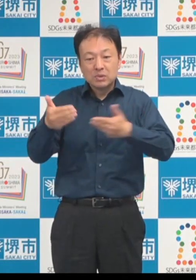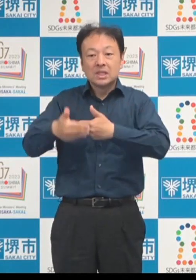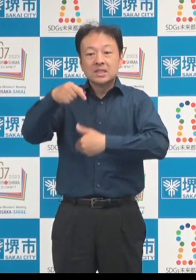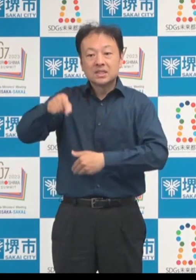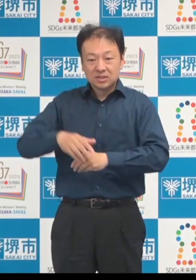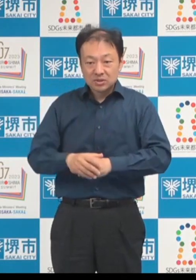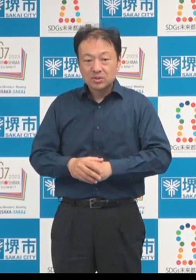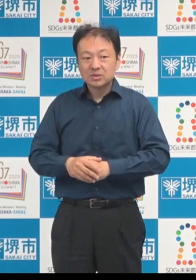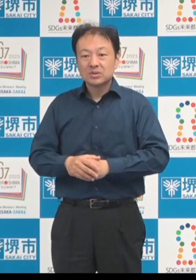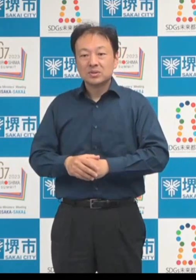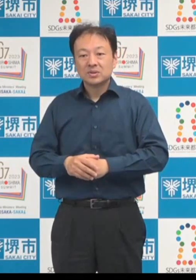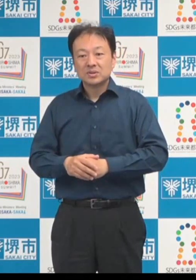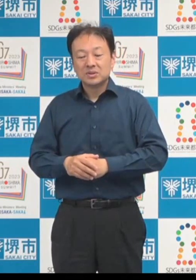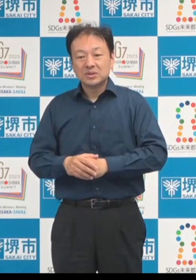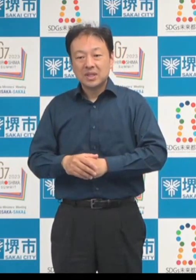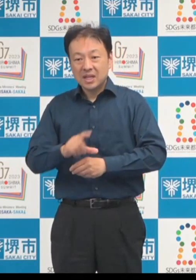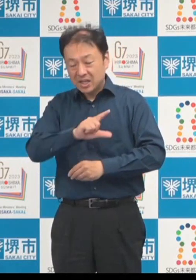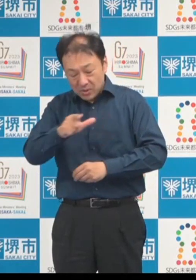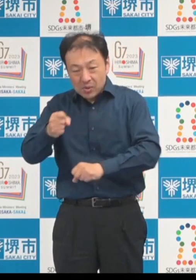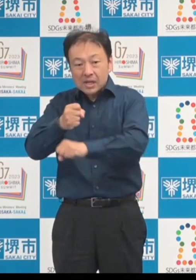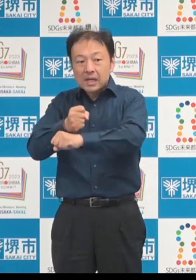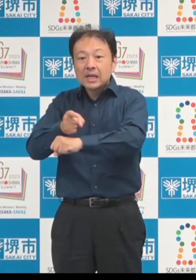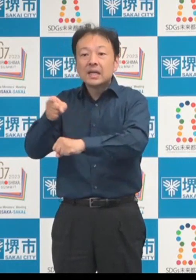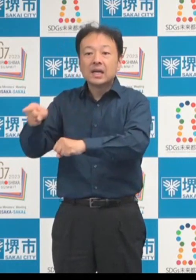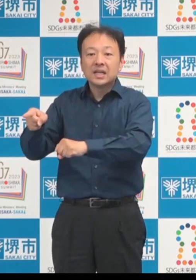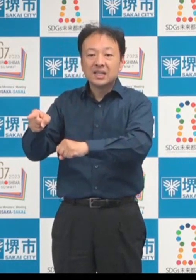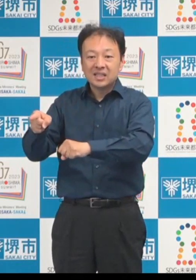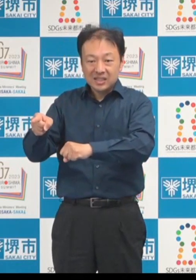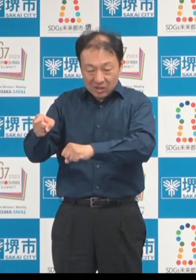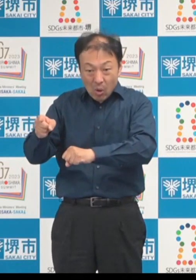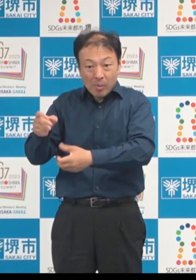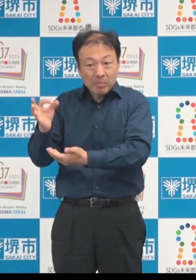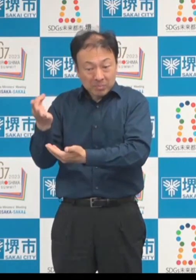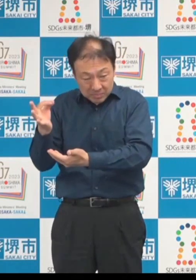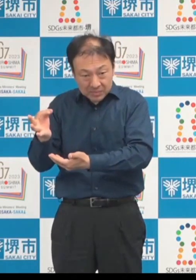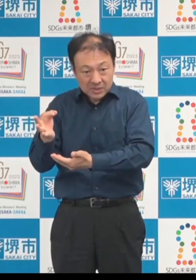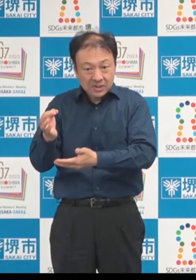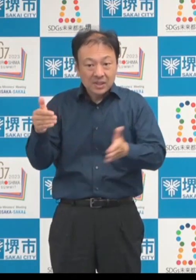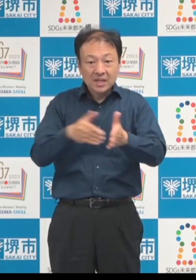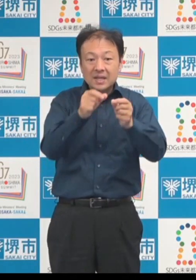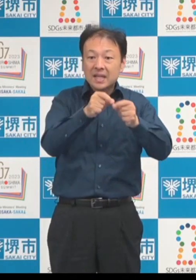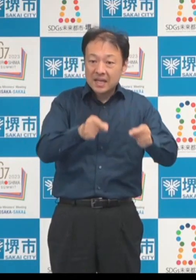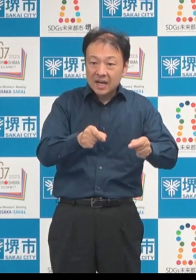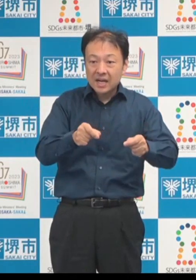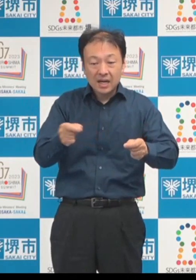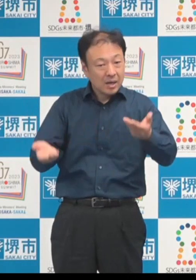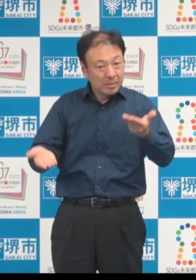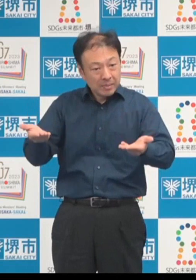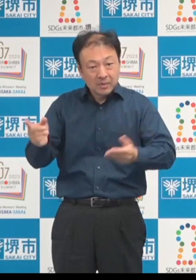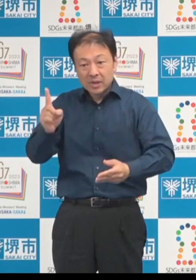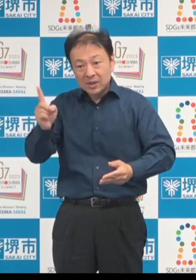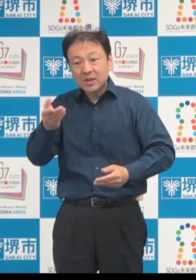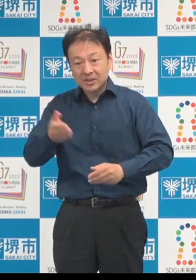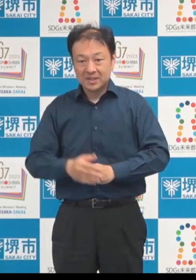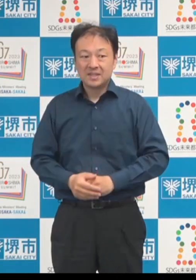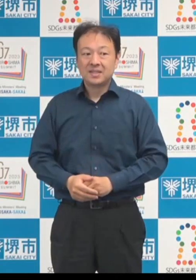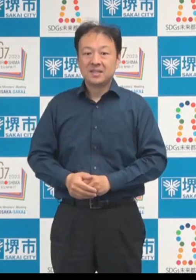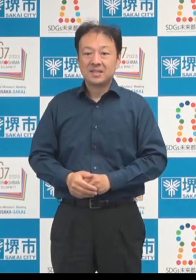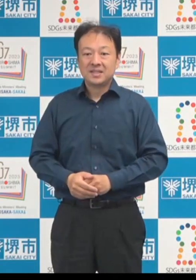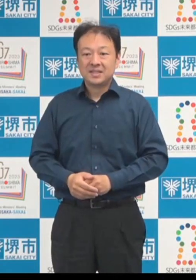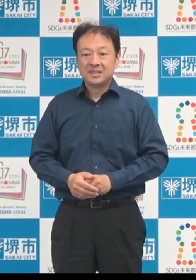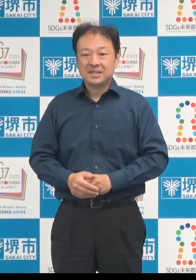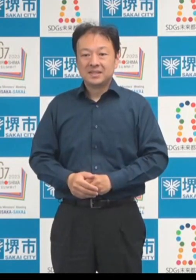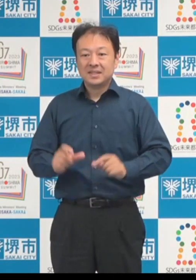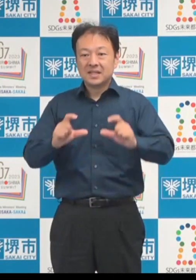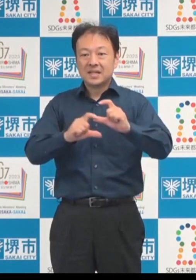リソースと結果が本当に見合ってるのかなっていうか、市長手こ入れされないのかな、気づいたらあっという間